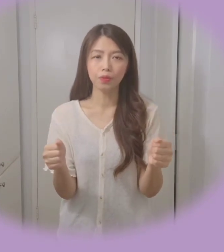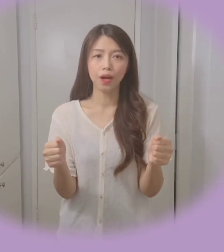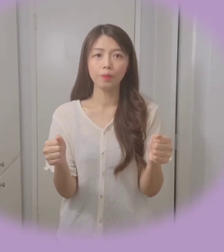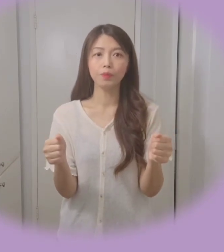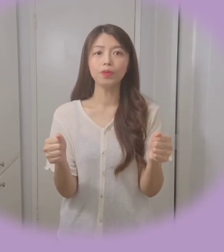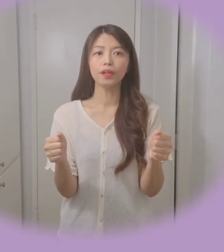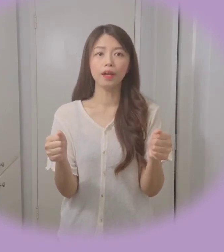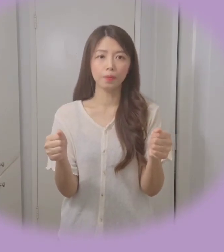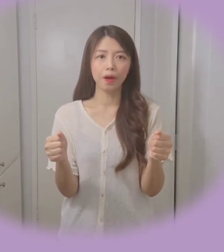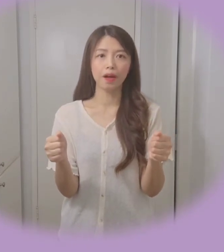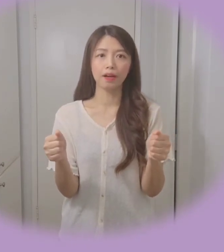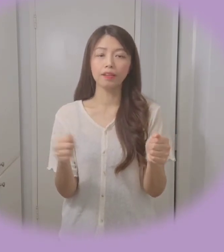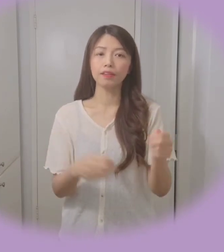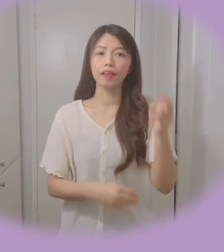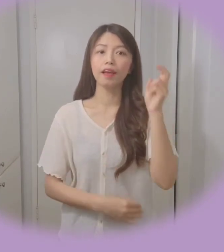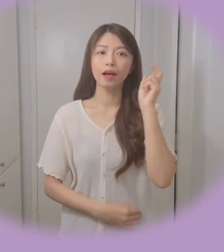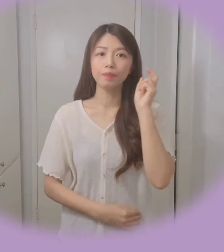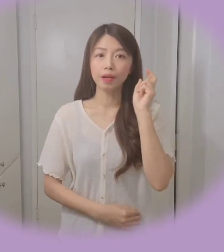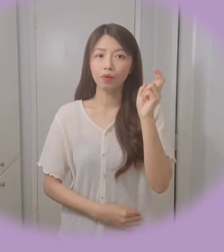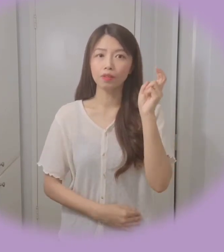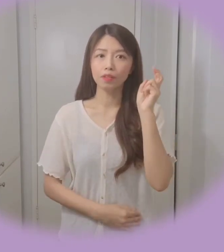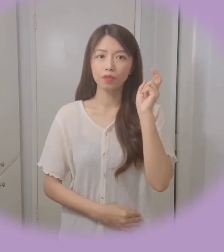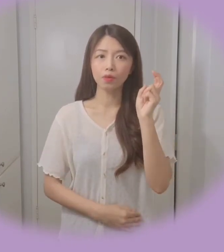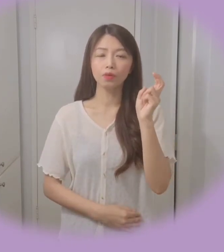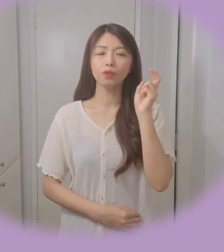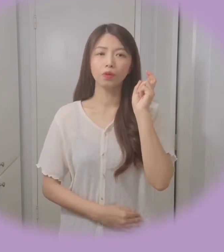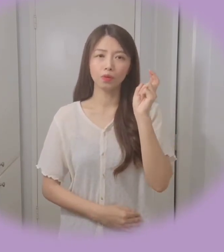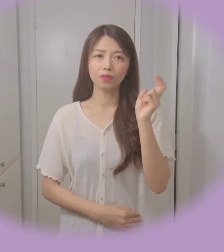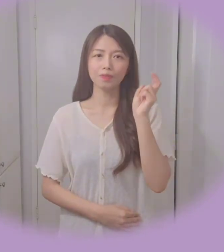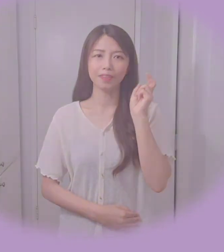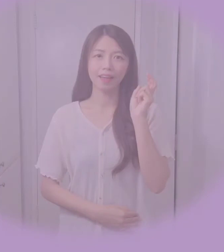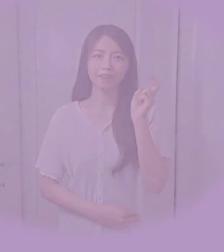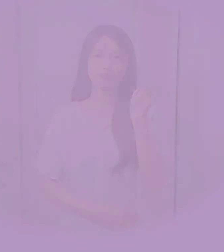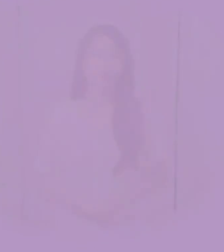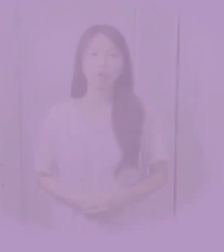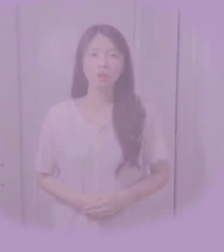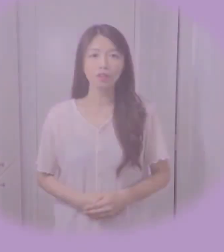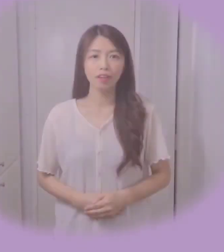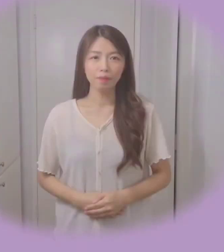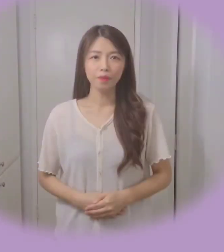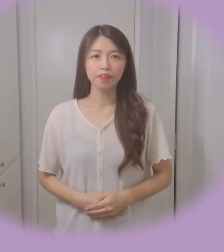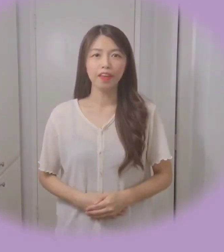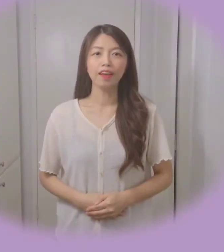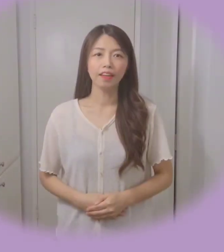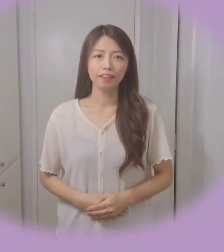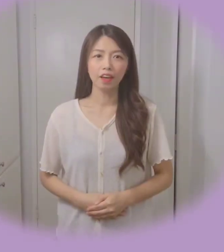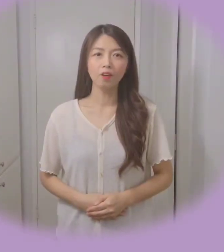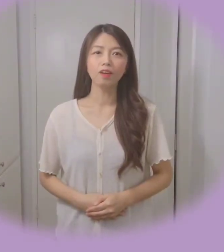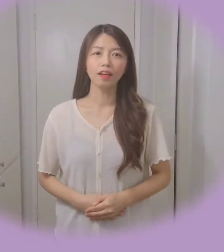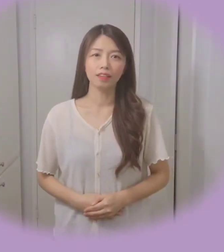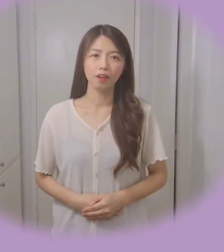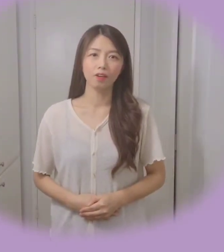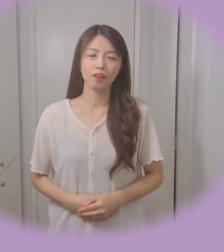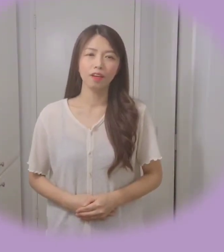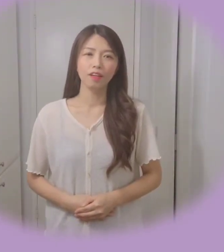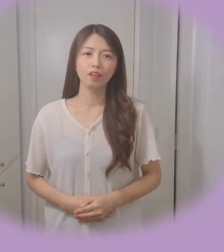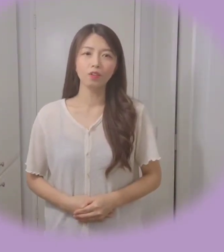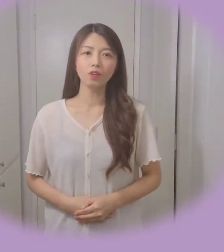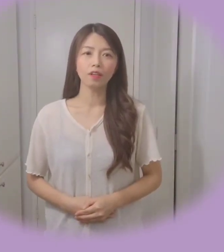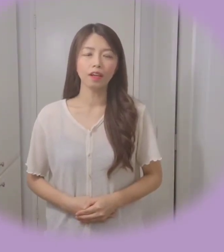안부. 안부인가봐. 끝에 아마라고 한 뜻의 수어도 더 넣어줬습니다. 여전히 예쁘네. 안녕,